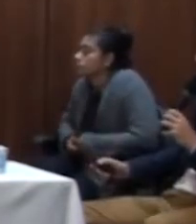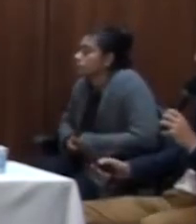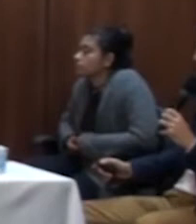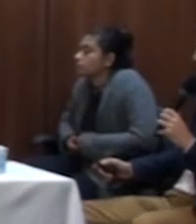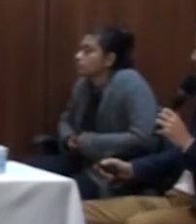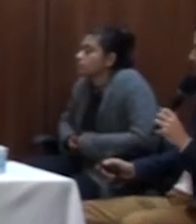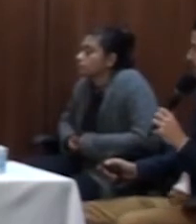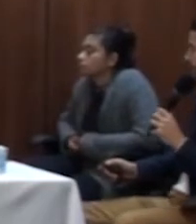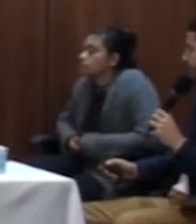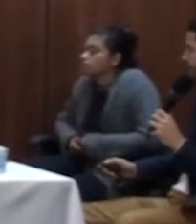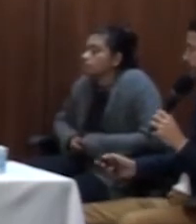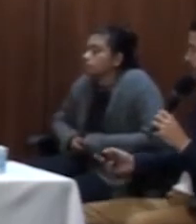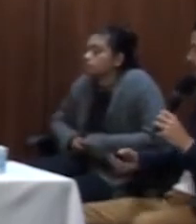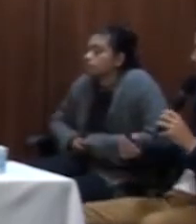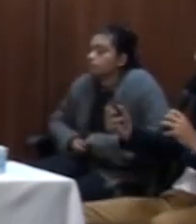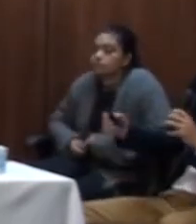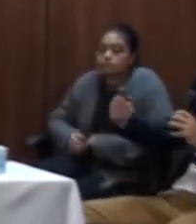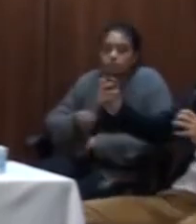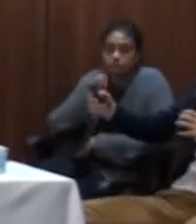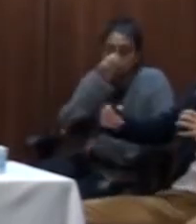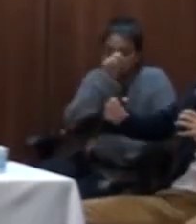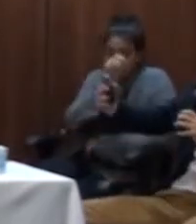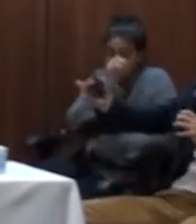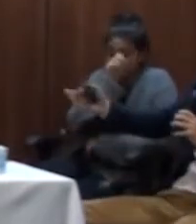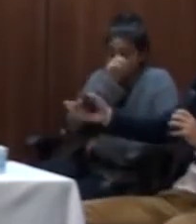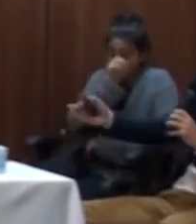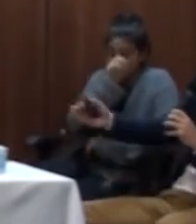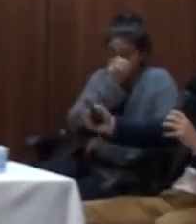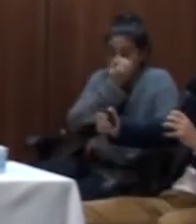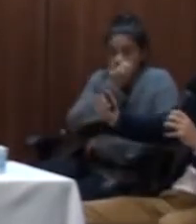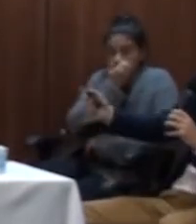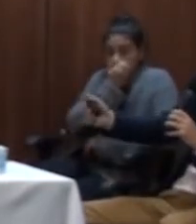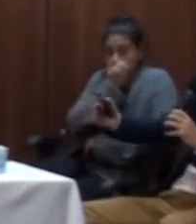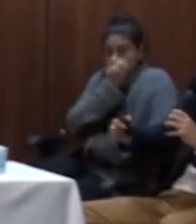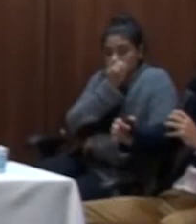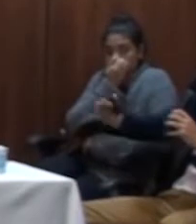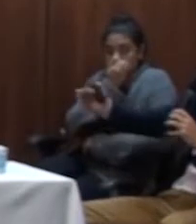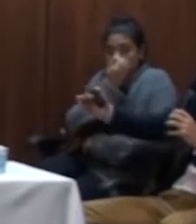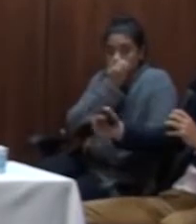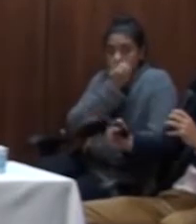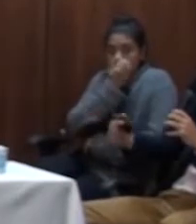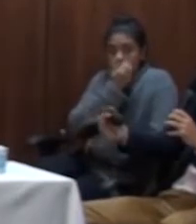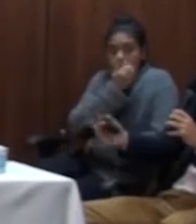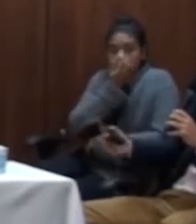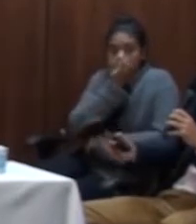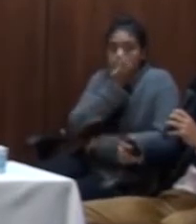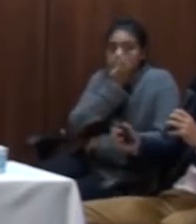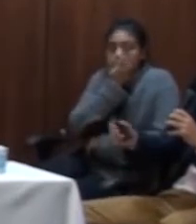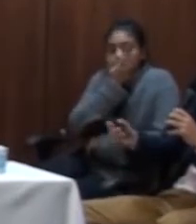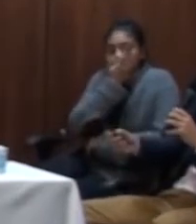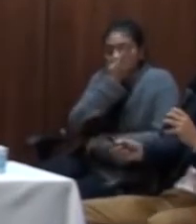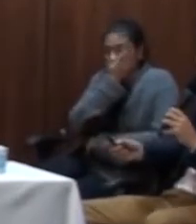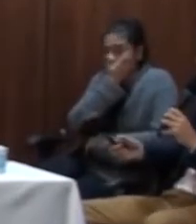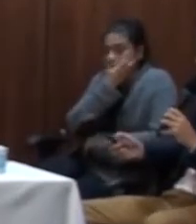aspas, na fila. E aí, outros critérios a gente teve essa resposta, né, que outros critérios de organização dessa fila